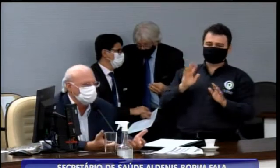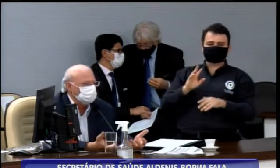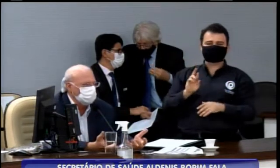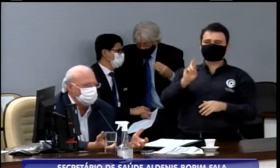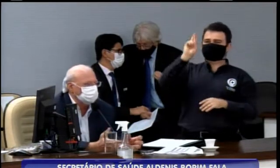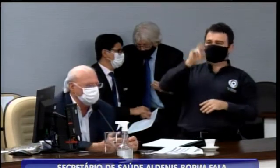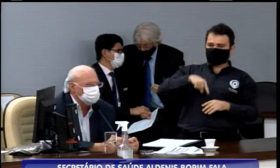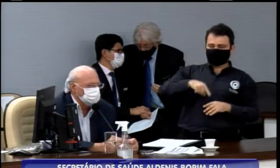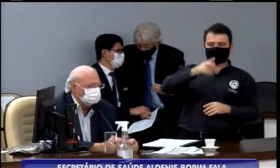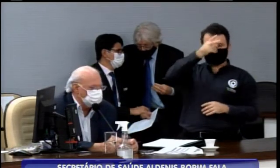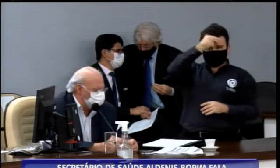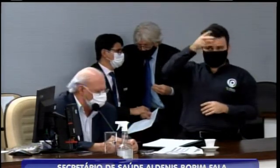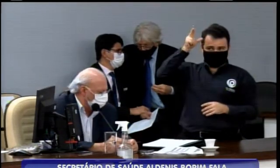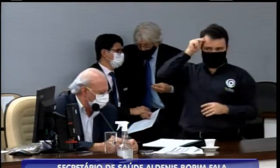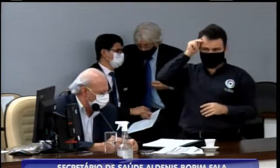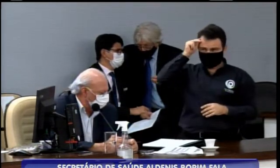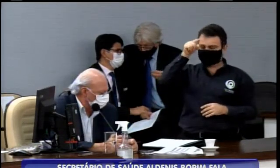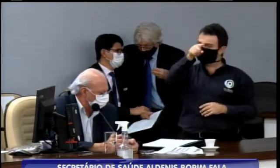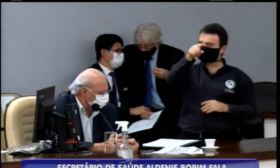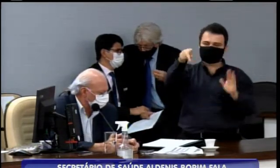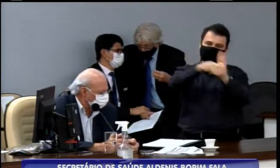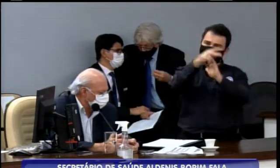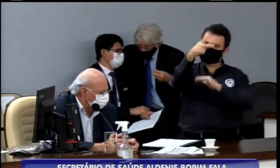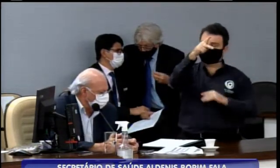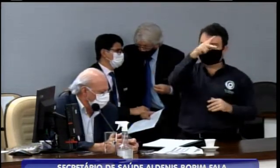tem que regular isso é o Hospital Municipal.